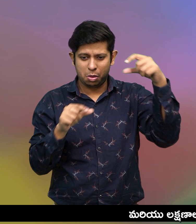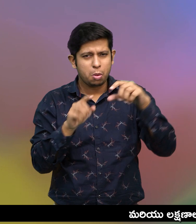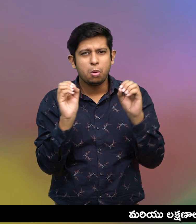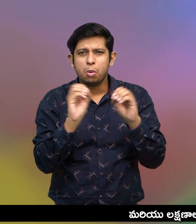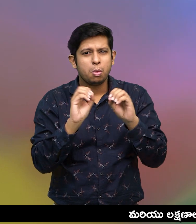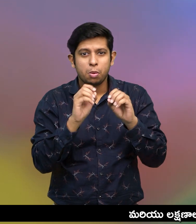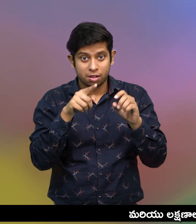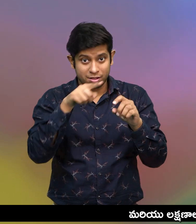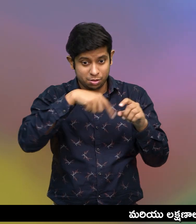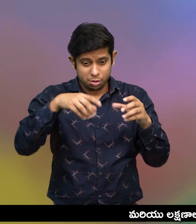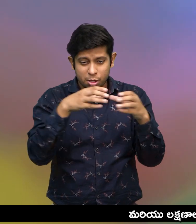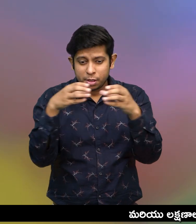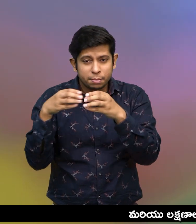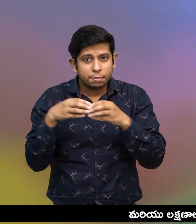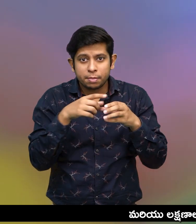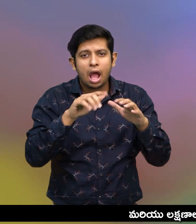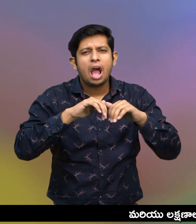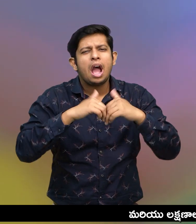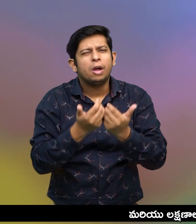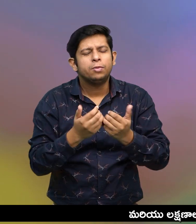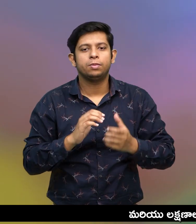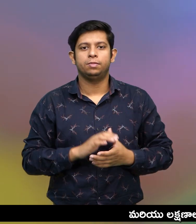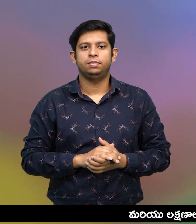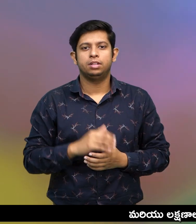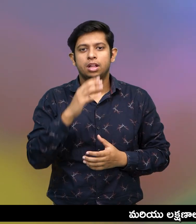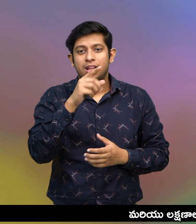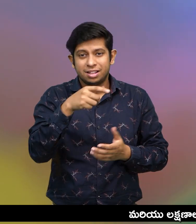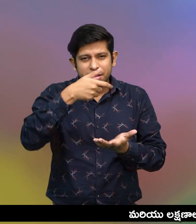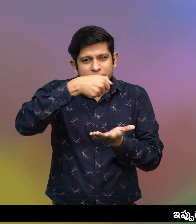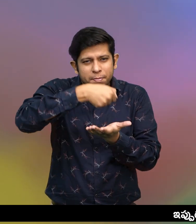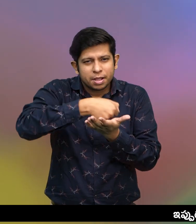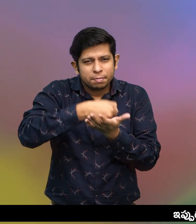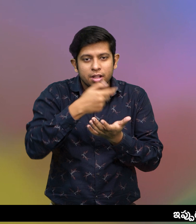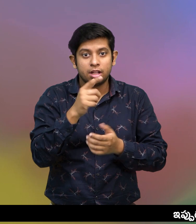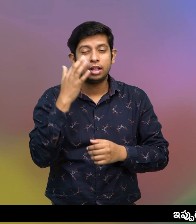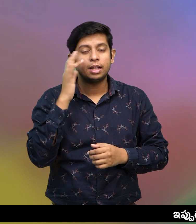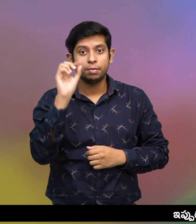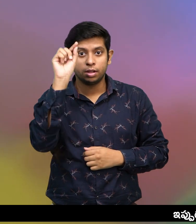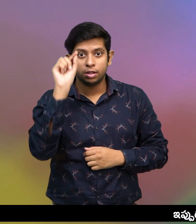మరియు లక్షణాల ఆధారంగా ఎలా వర్గీకరించబడతాయో ఇప్పుడు మీరు అర్థం చేసుకున్నారు.